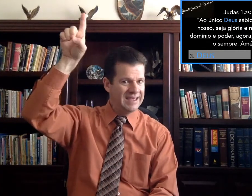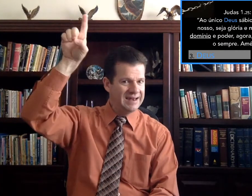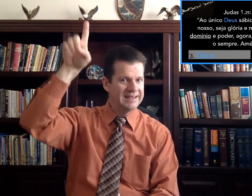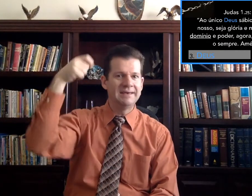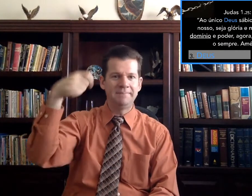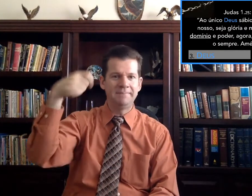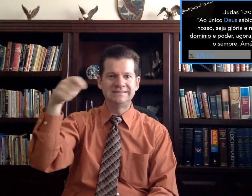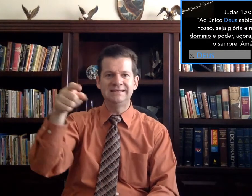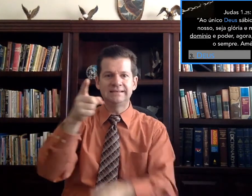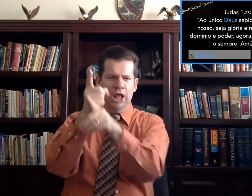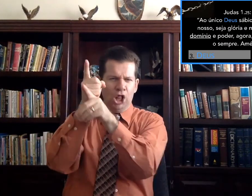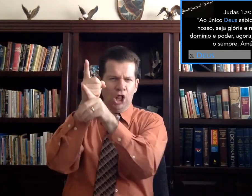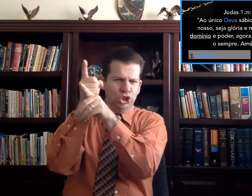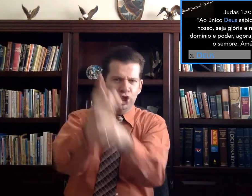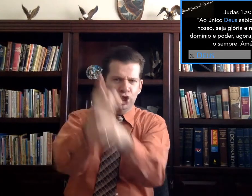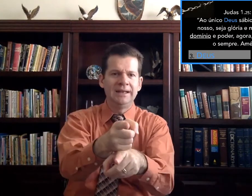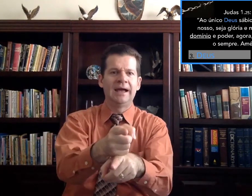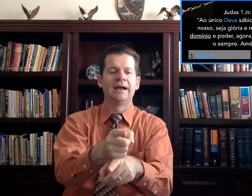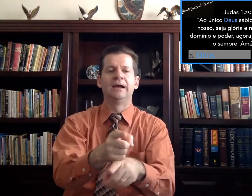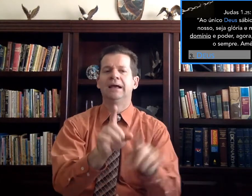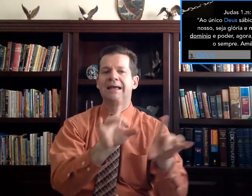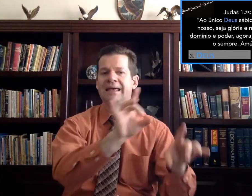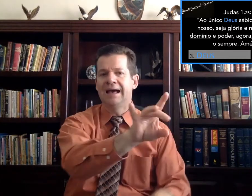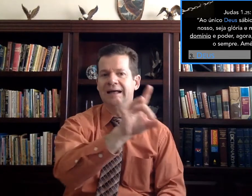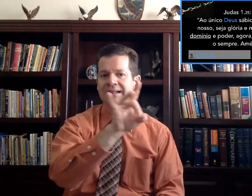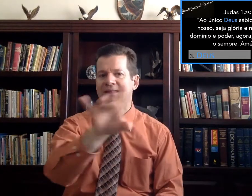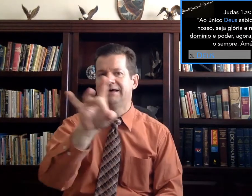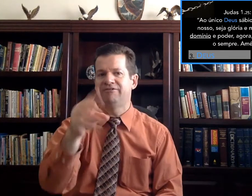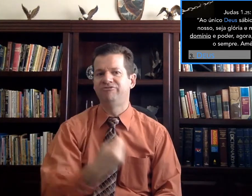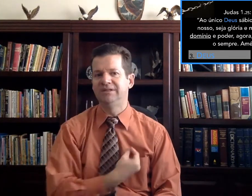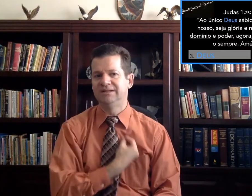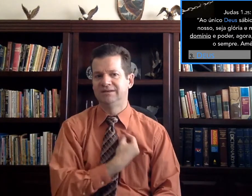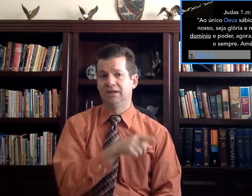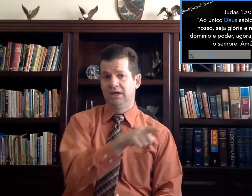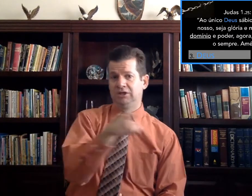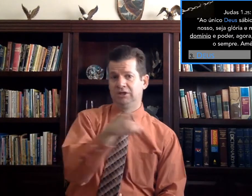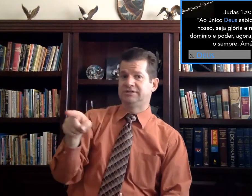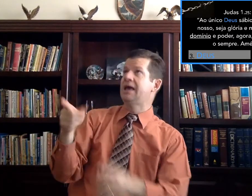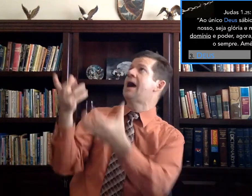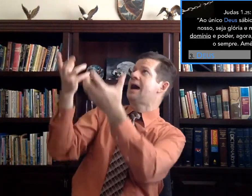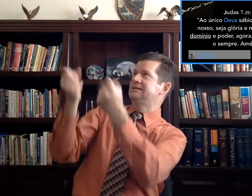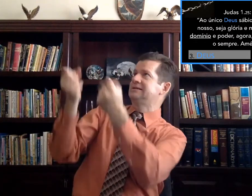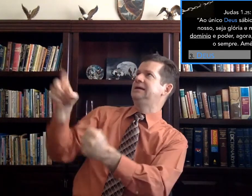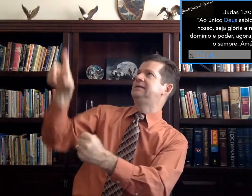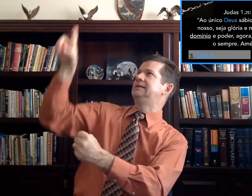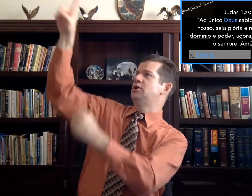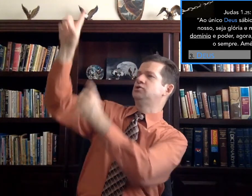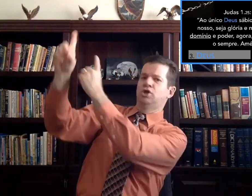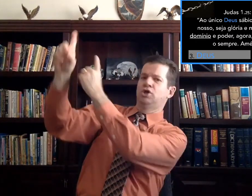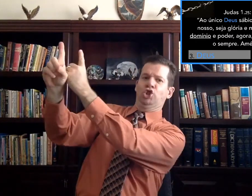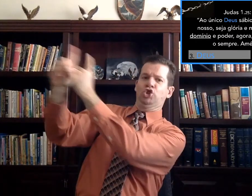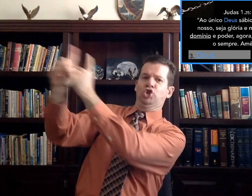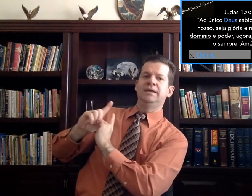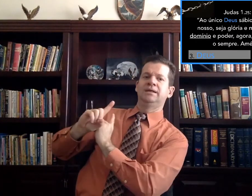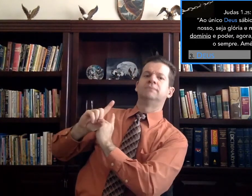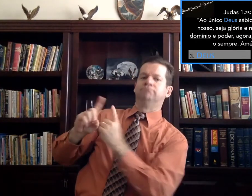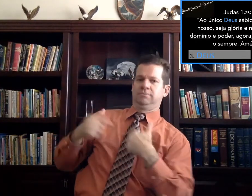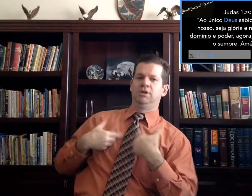Ele precisa dominar cada vida. Então você aceita. Deus domina. Eu